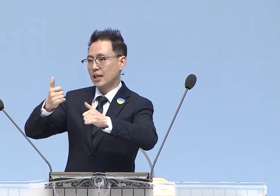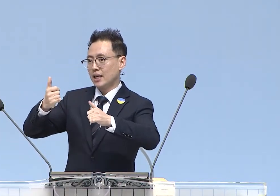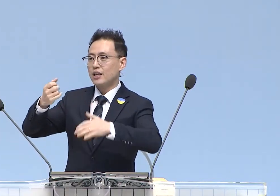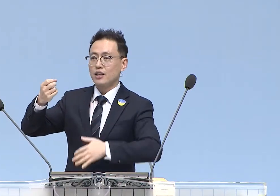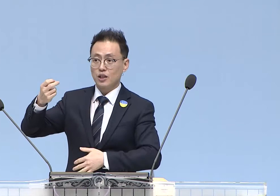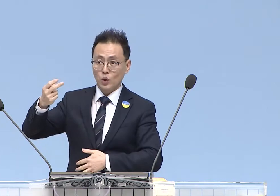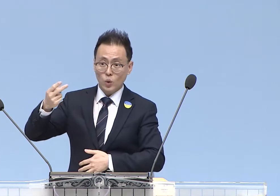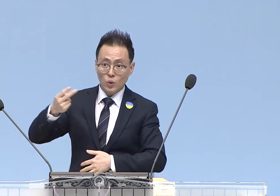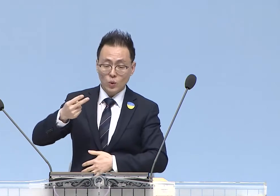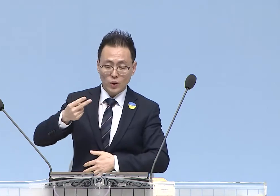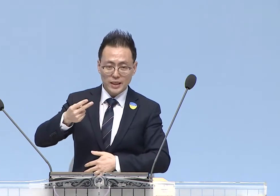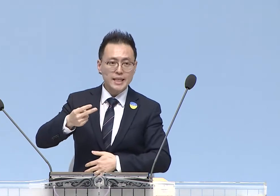그리고